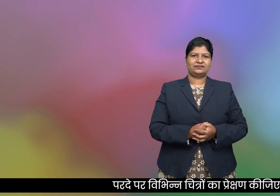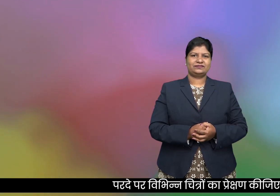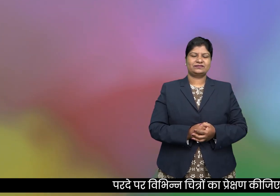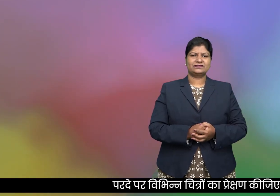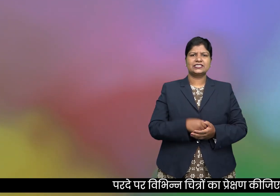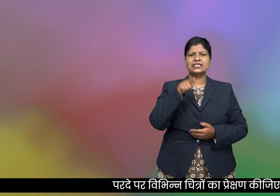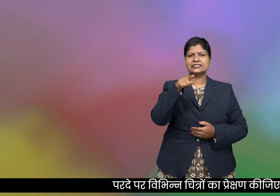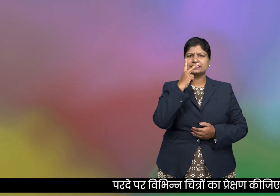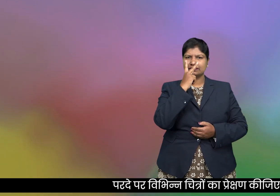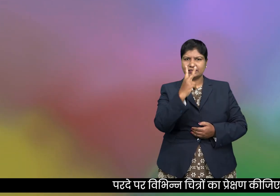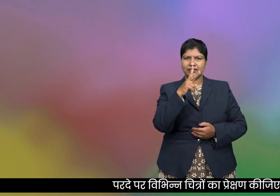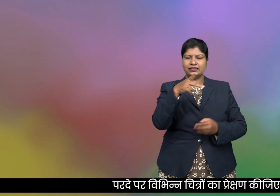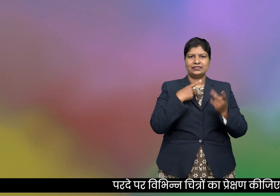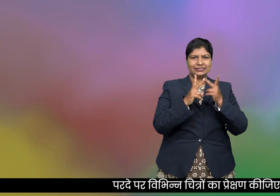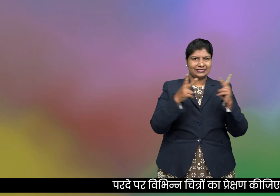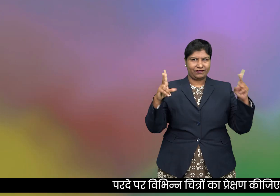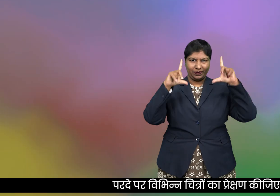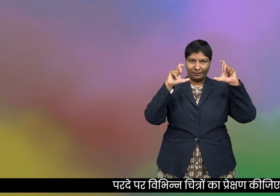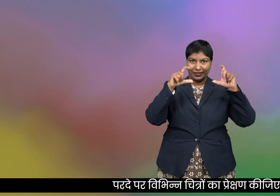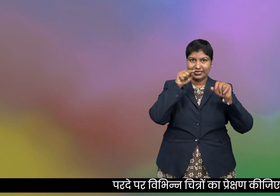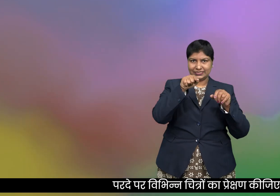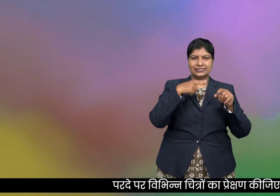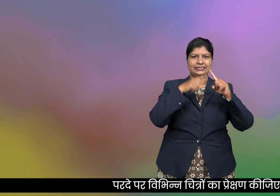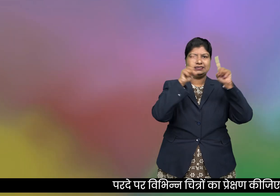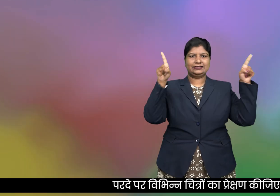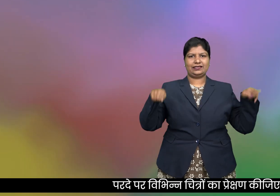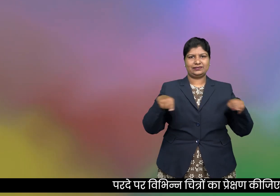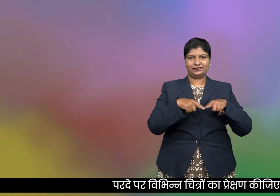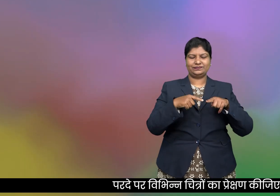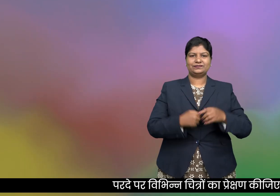पर्दे पर विभिन्न चित्रों का प्रेक्षण कीजिए।